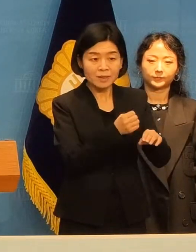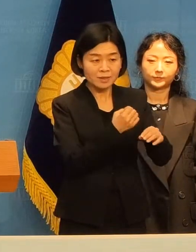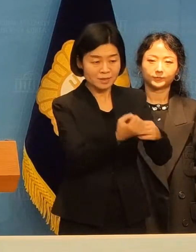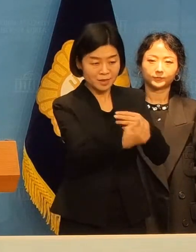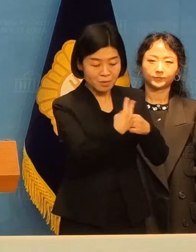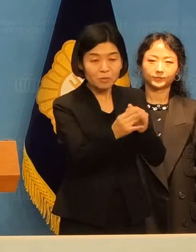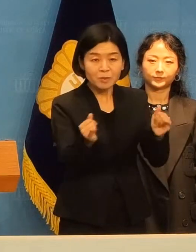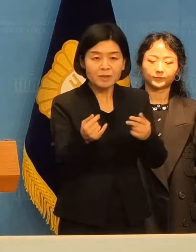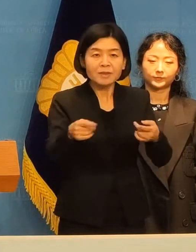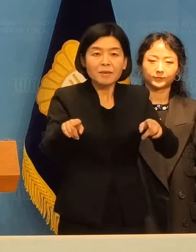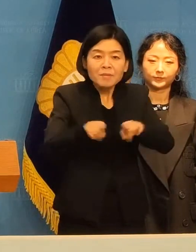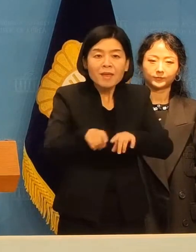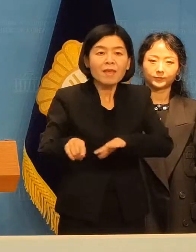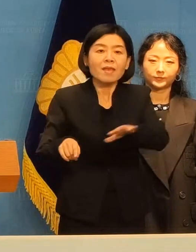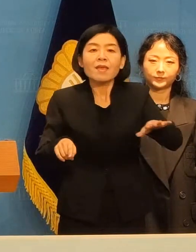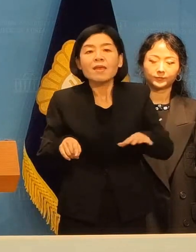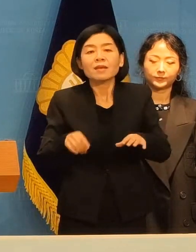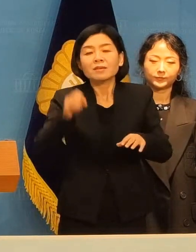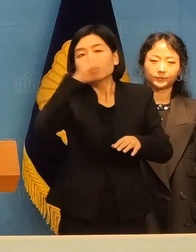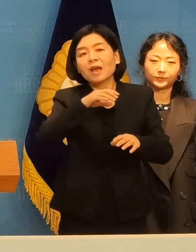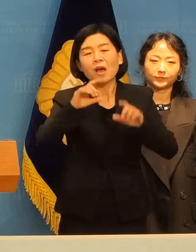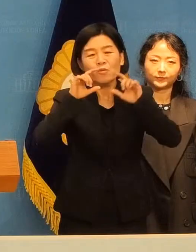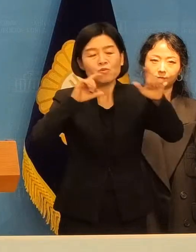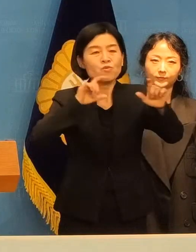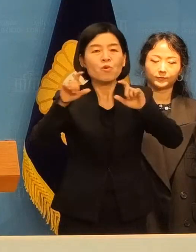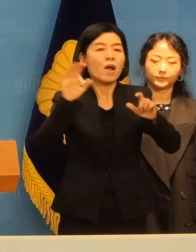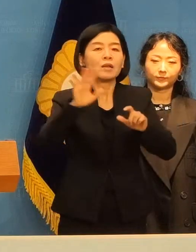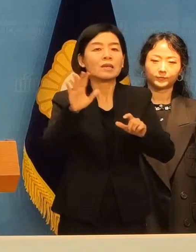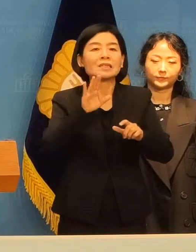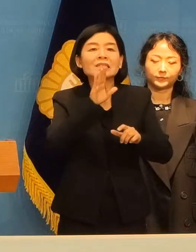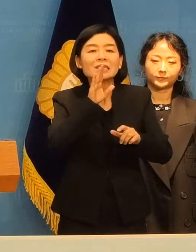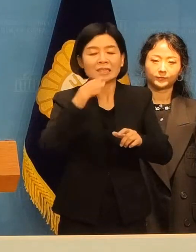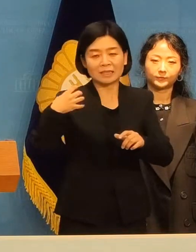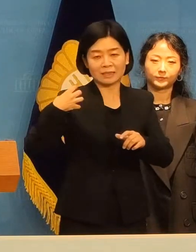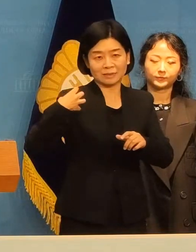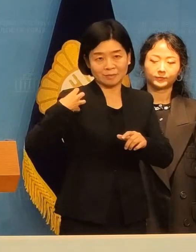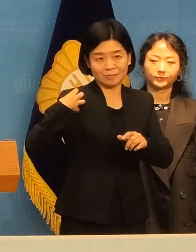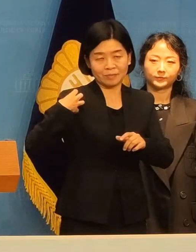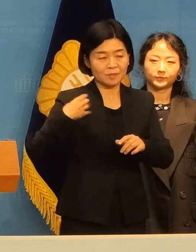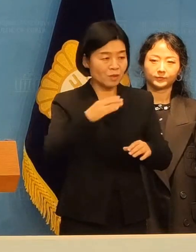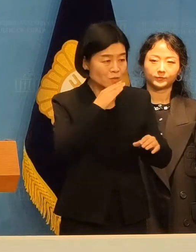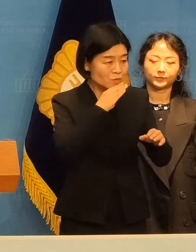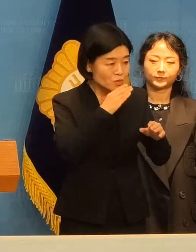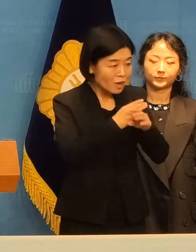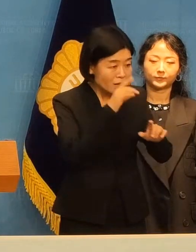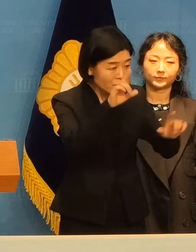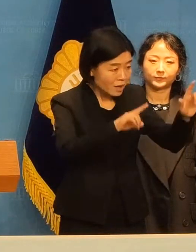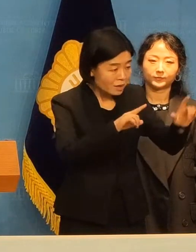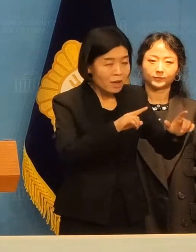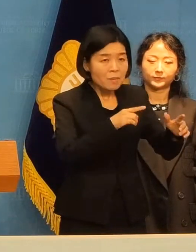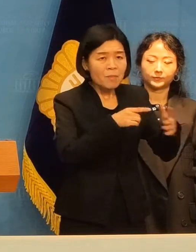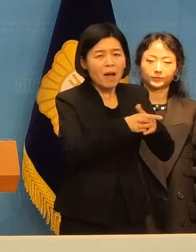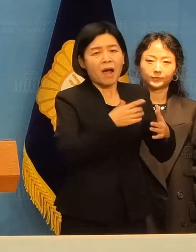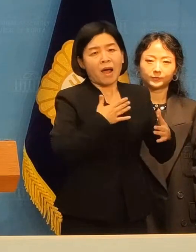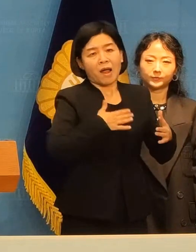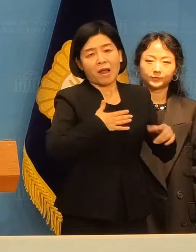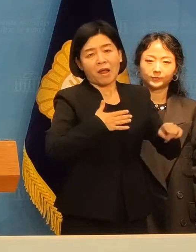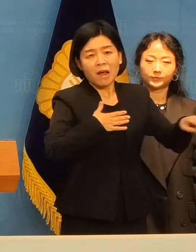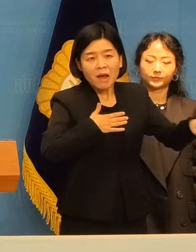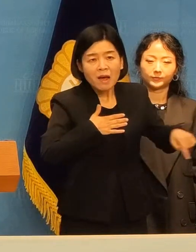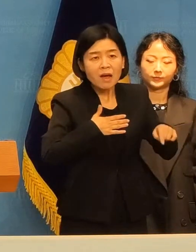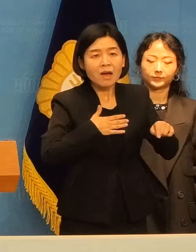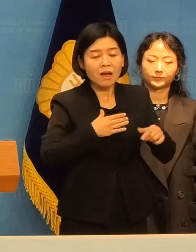아닌 역사적 책임으로 받아들입니다. 우리는 그 누구보다 북한 체제가 어떤 것인지 잘 압니다. 그것에서